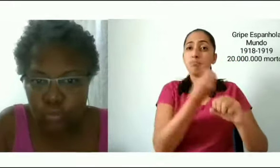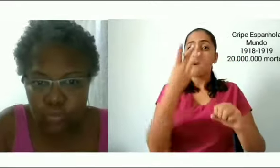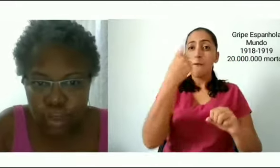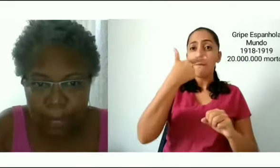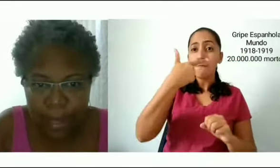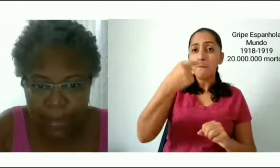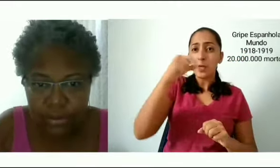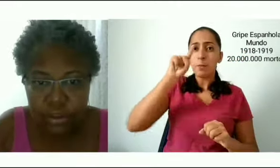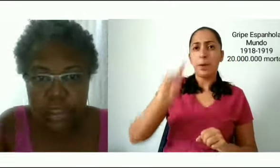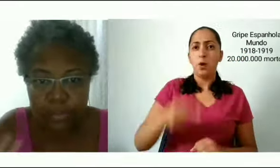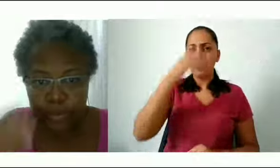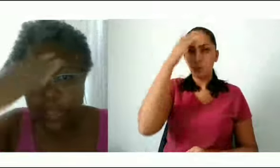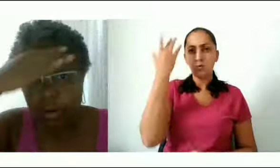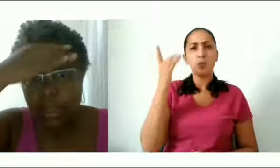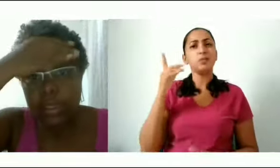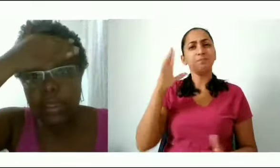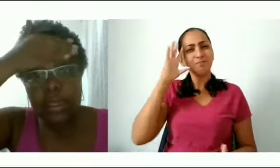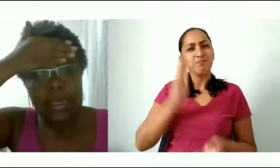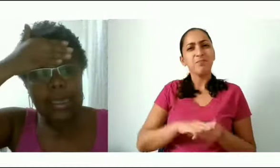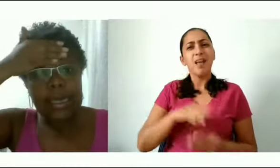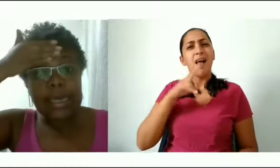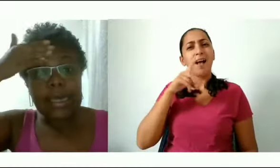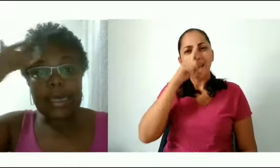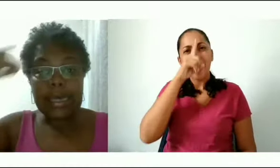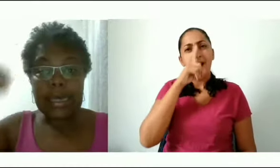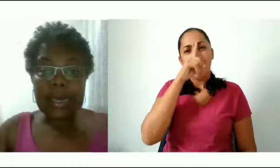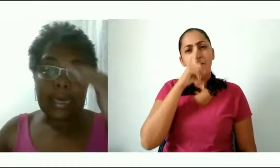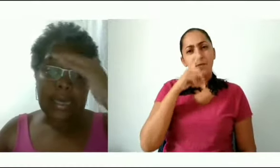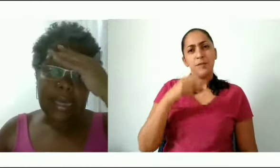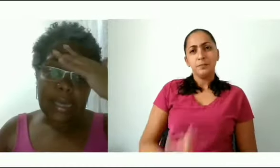apesar de todo mundo chamar de gripe espanhola,